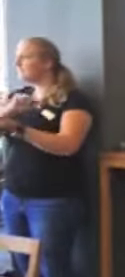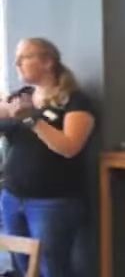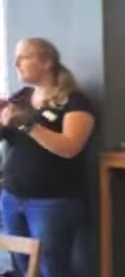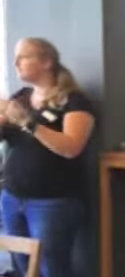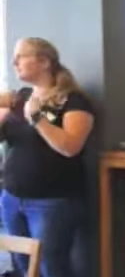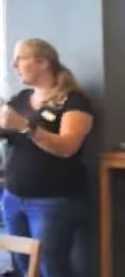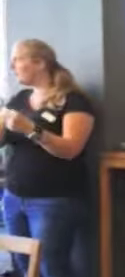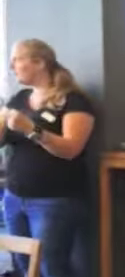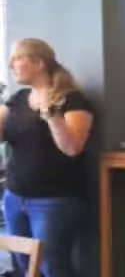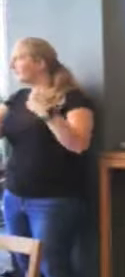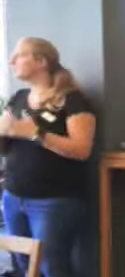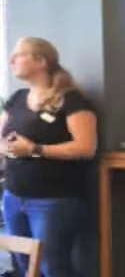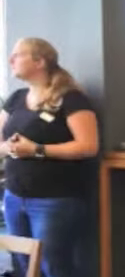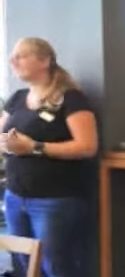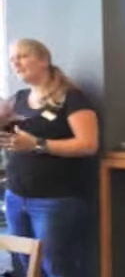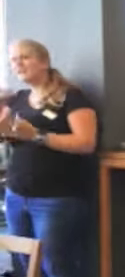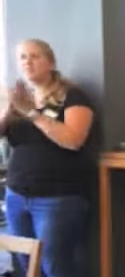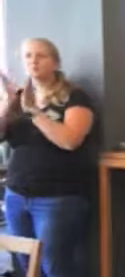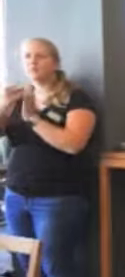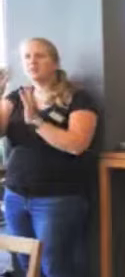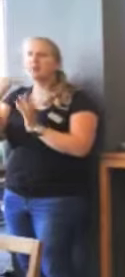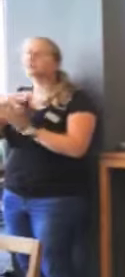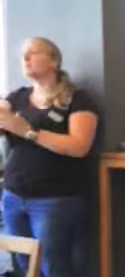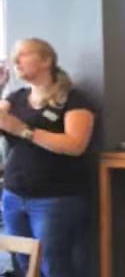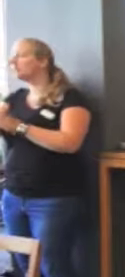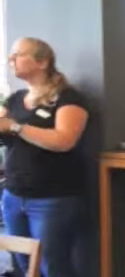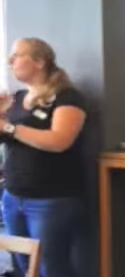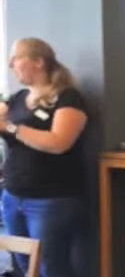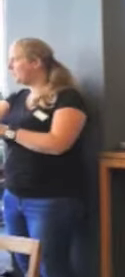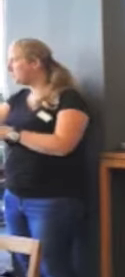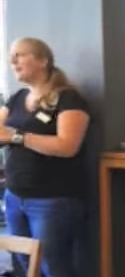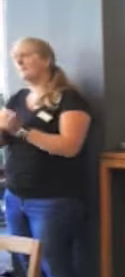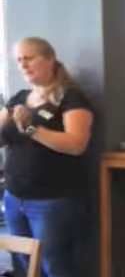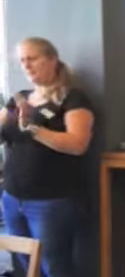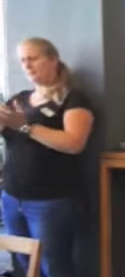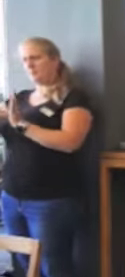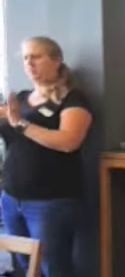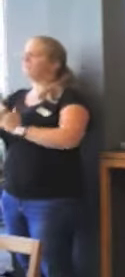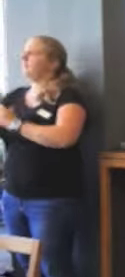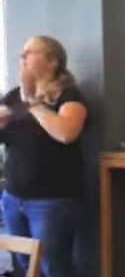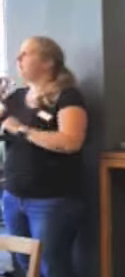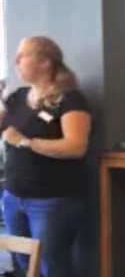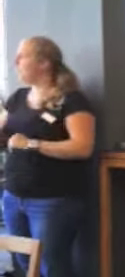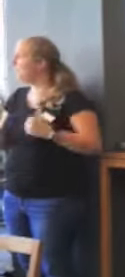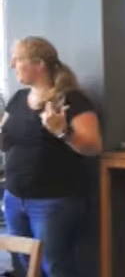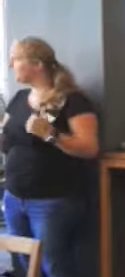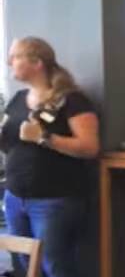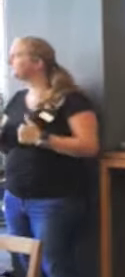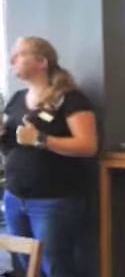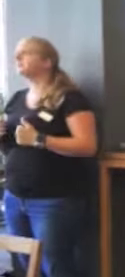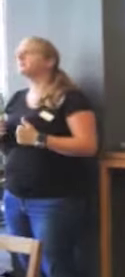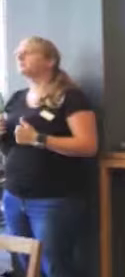Ni får jättegärna ta med er och titta mer senare. Ska vi skriva kort vad projektet handlar om? Vi